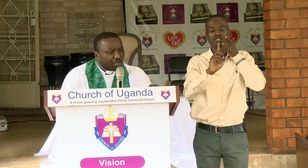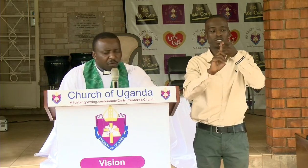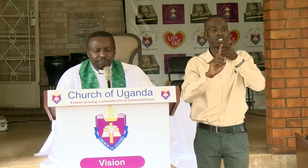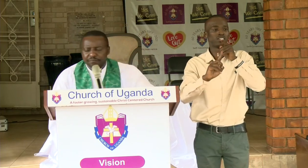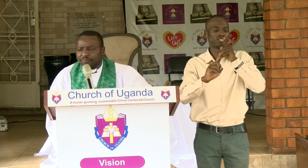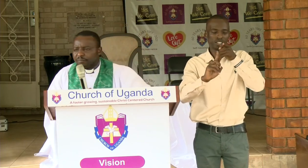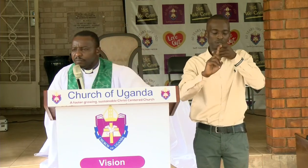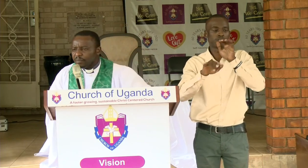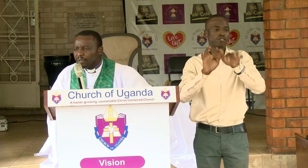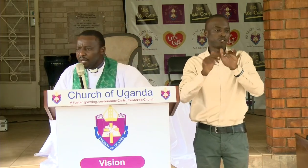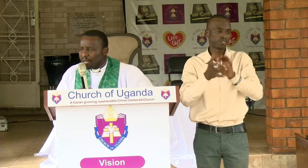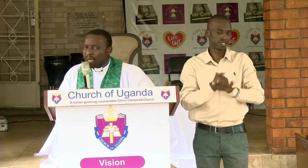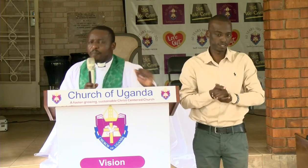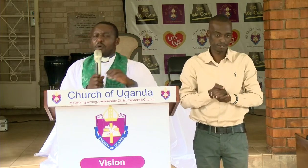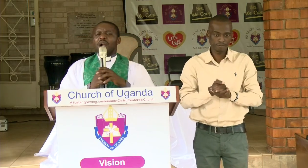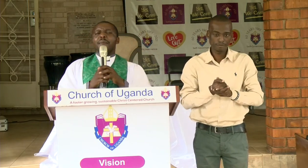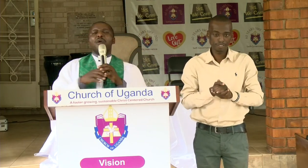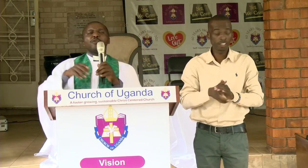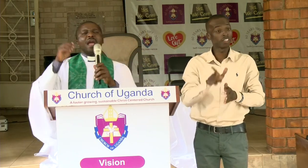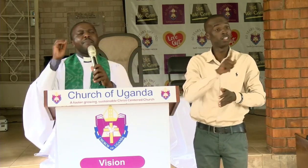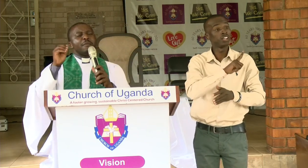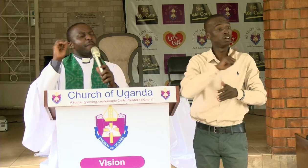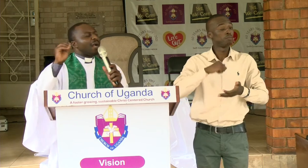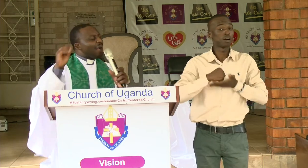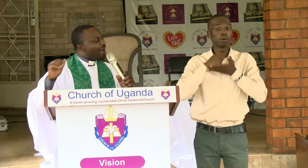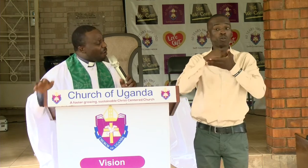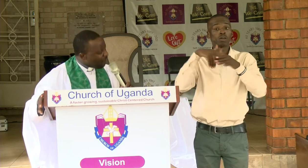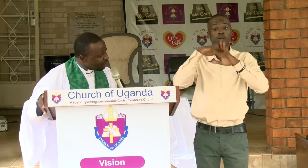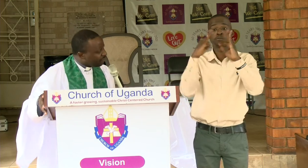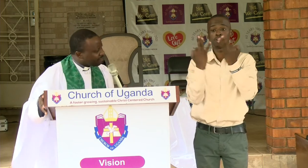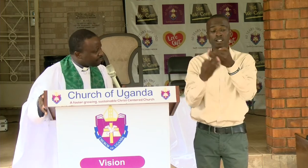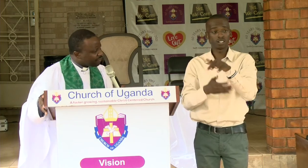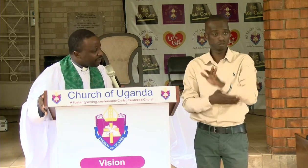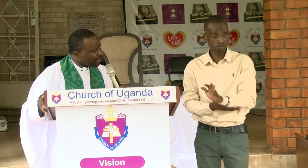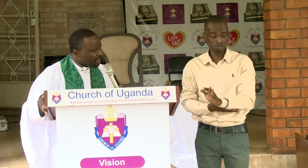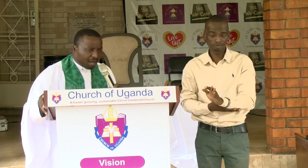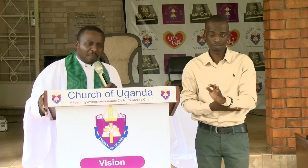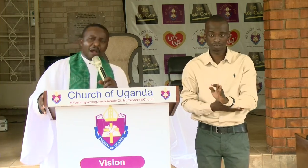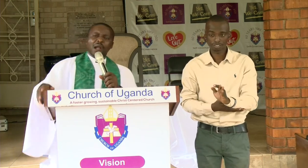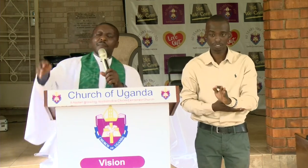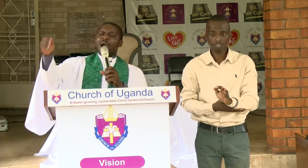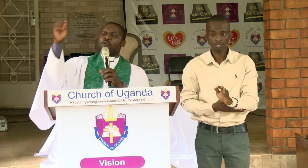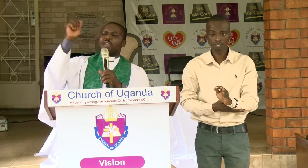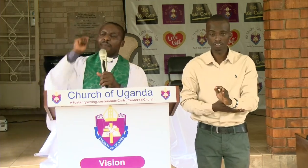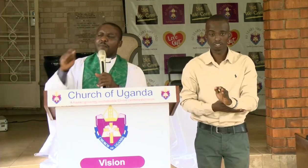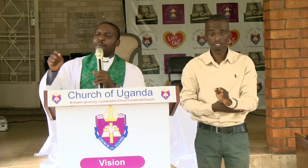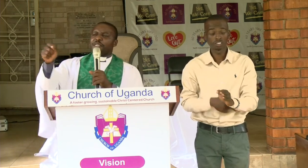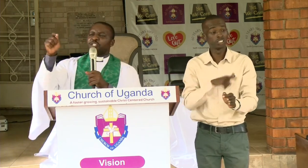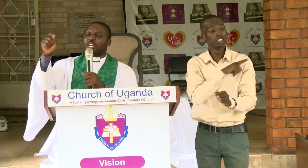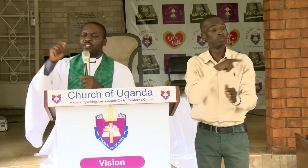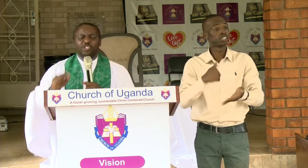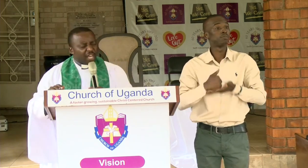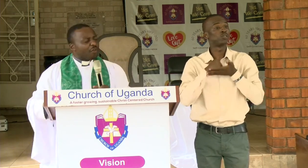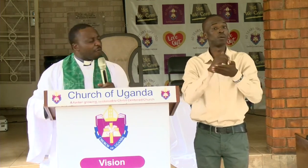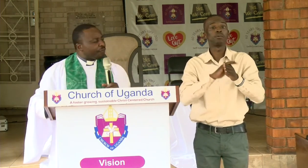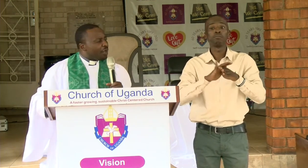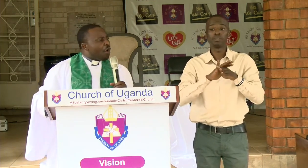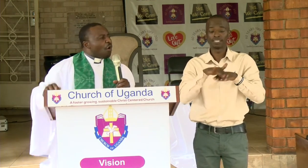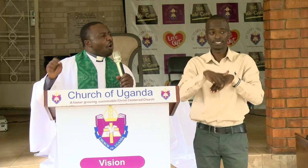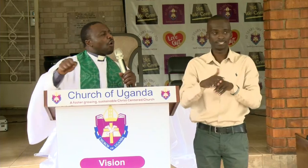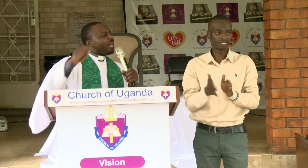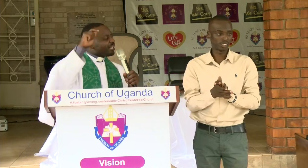ofiisi eyo. Mukama akuyambe mu makaago, makama akuyambe mu business